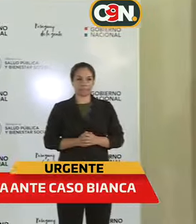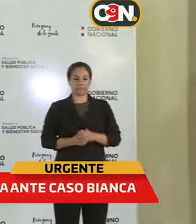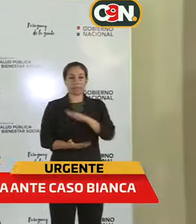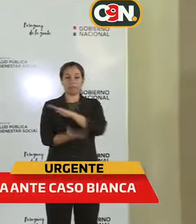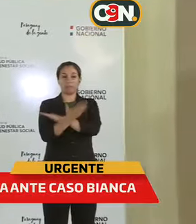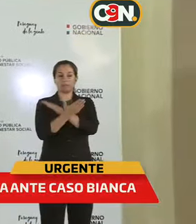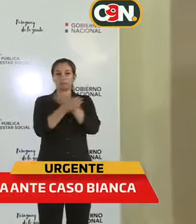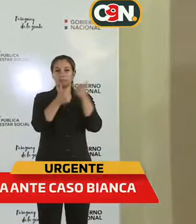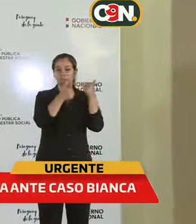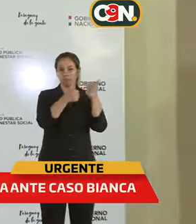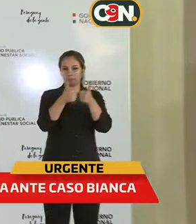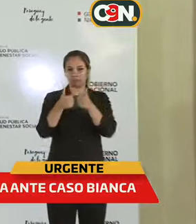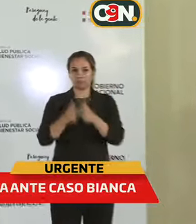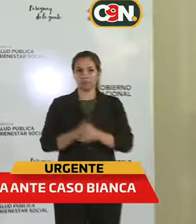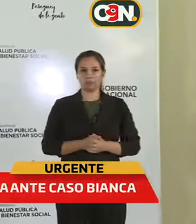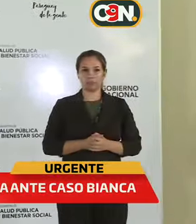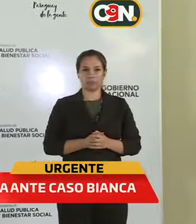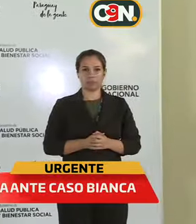Buenos días.